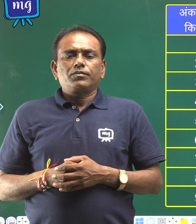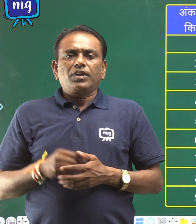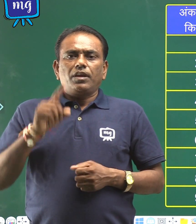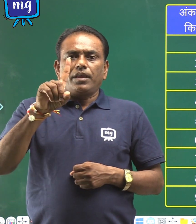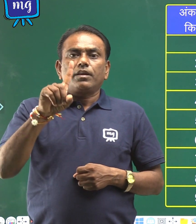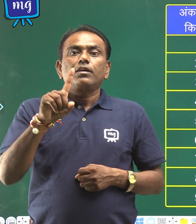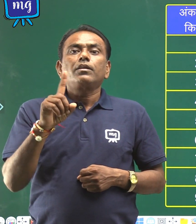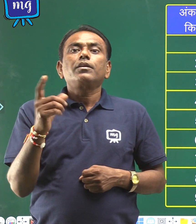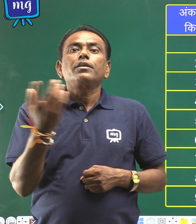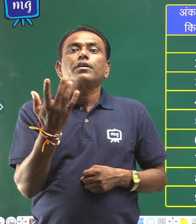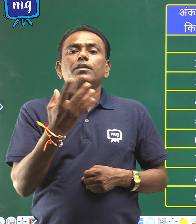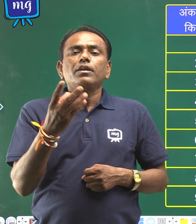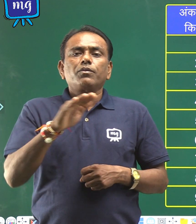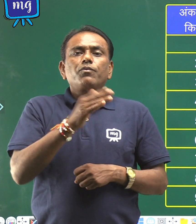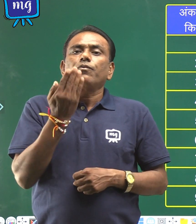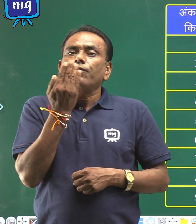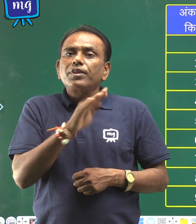1 नंबर कितने विद्यार्थियों का आया?